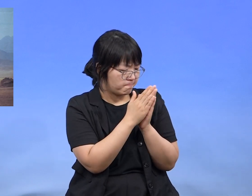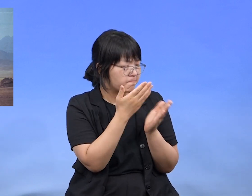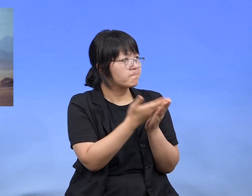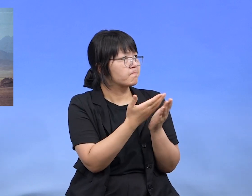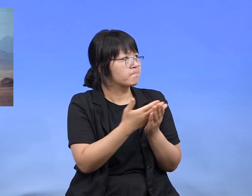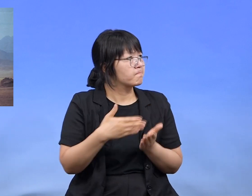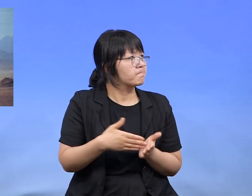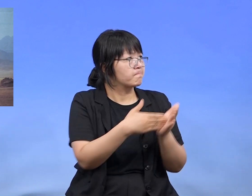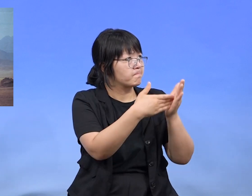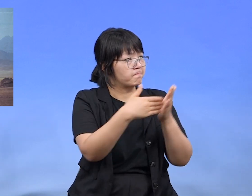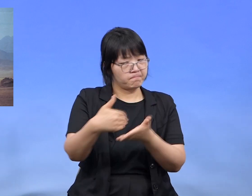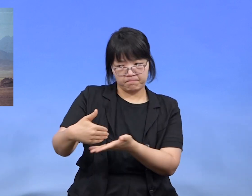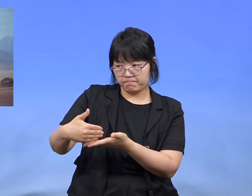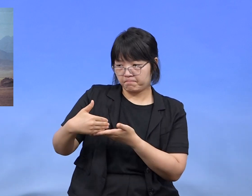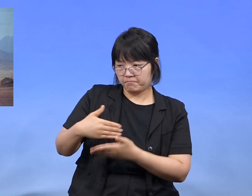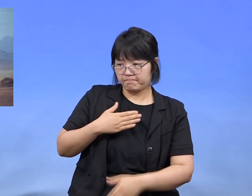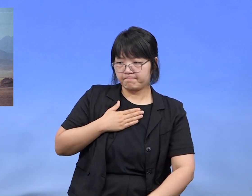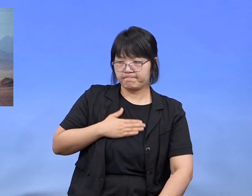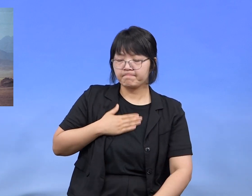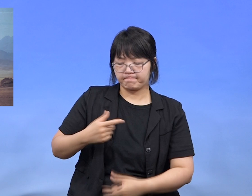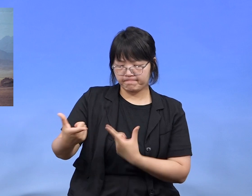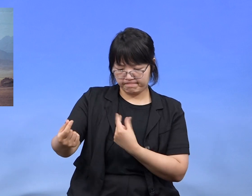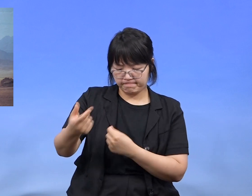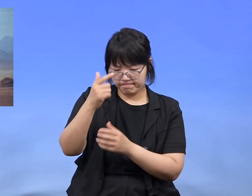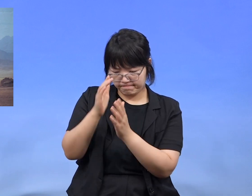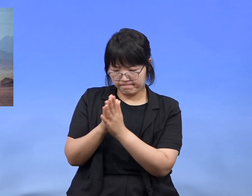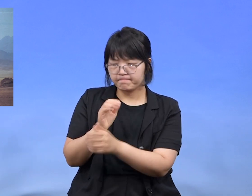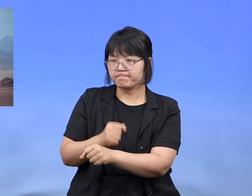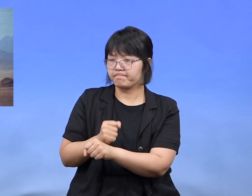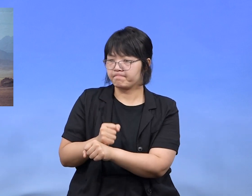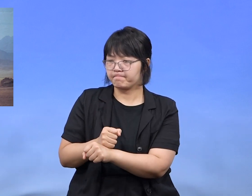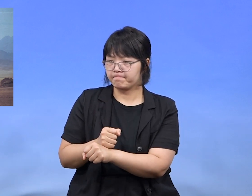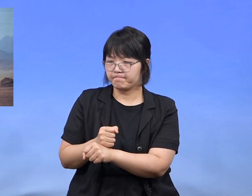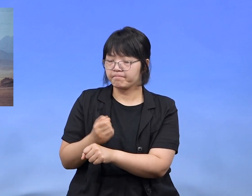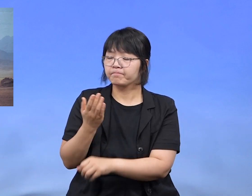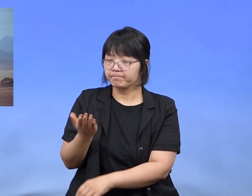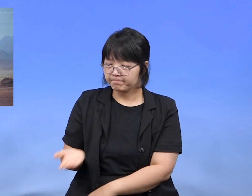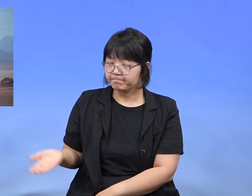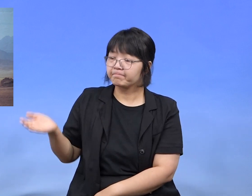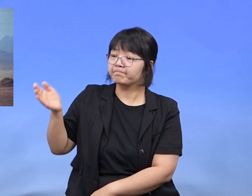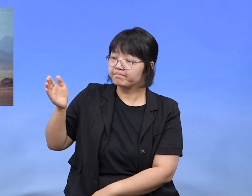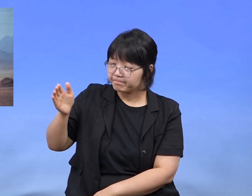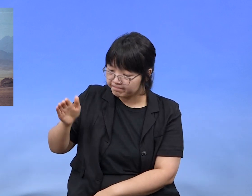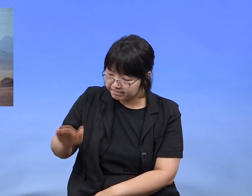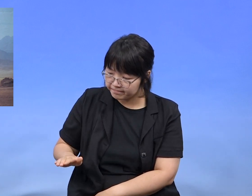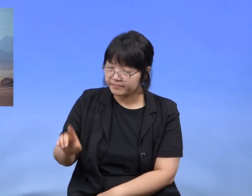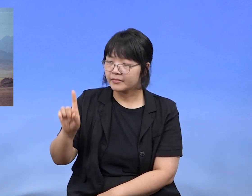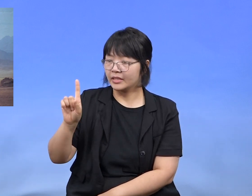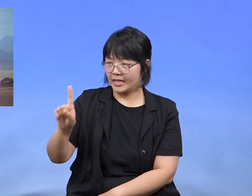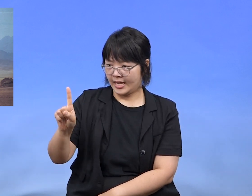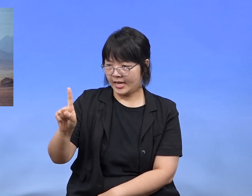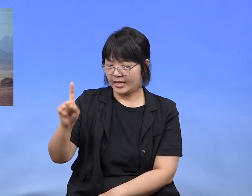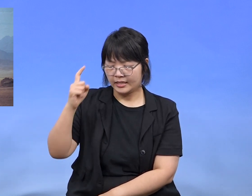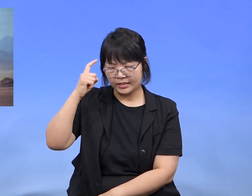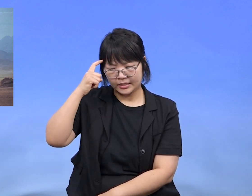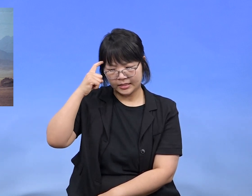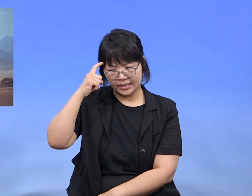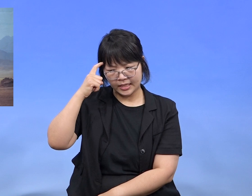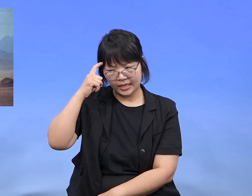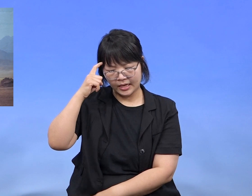제가 같이 기도하겠다고 했어요. 제가 같이 기도하죠. 그런데 자매님, 한 가지 생각을